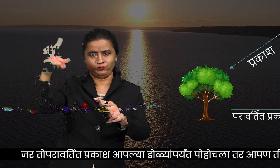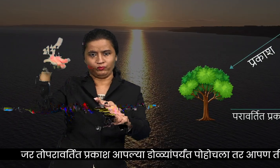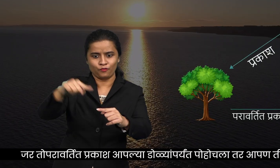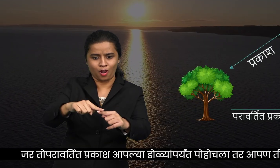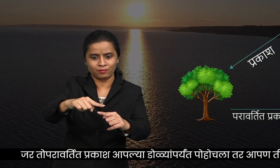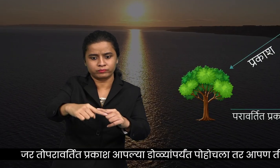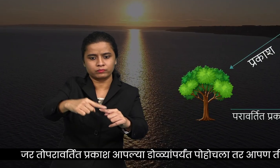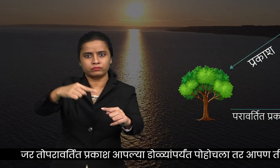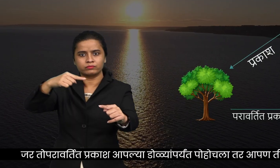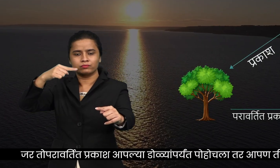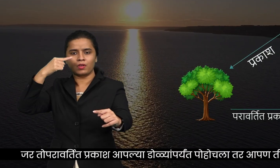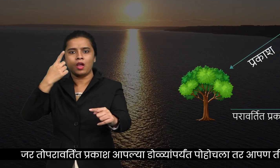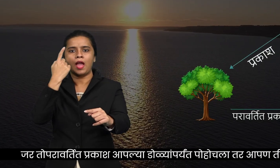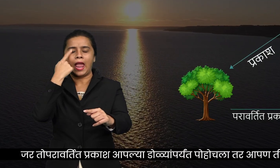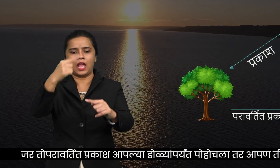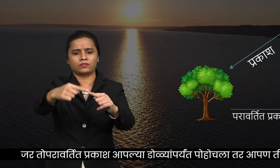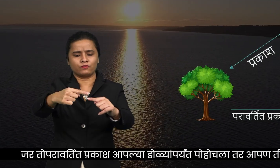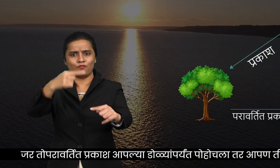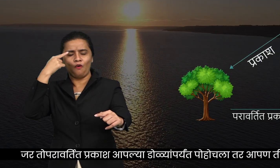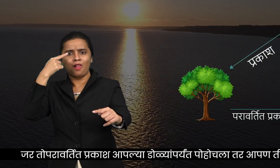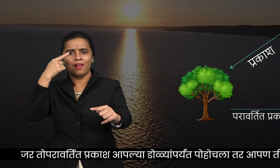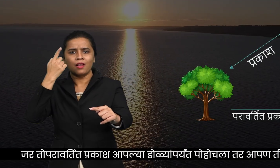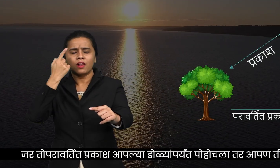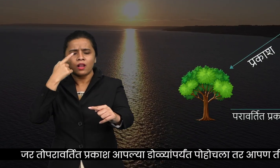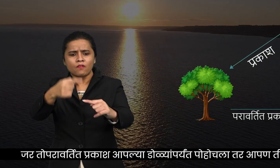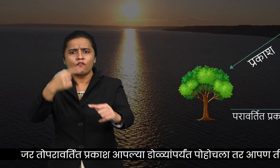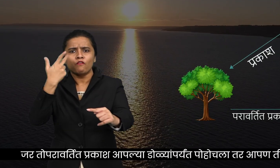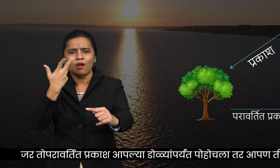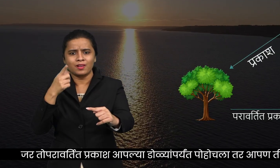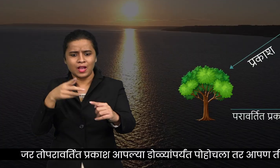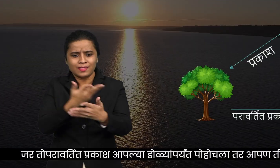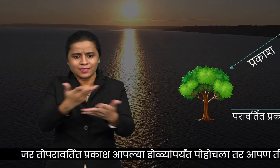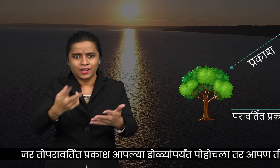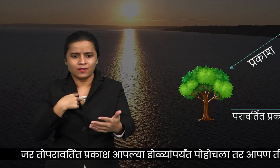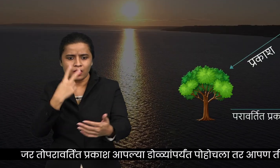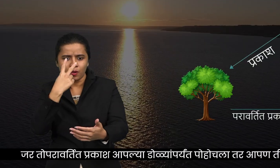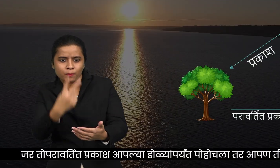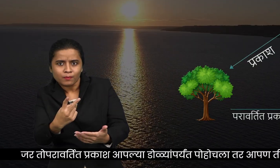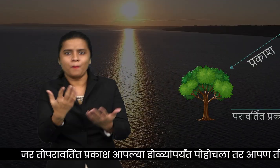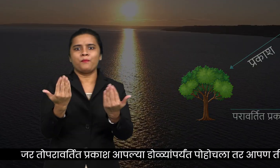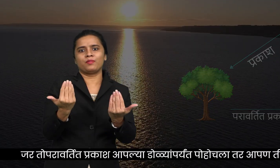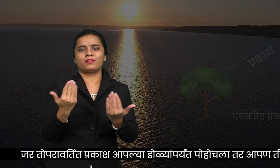आपल्या डोळ्यापर्यंत पोहोचला तर आपण ती वस्तू पाहू शकतो.